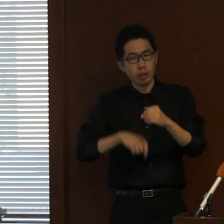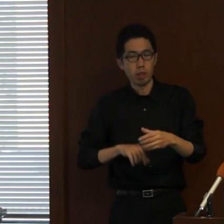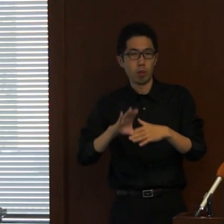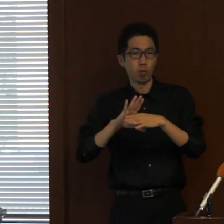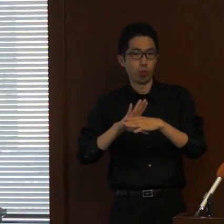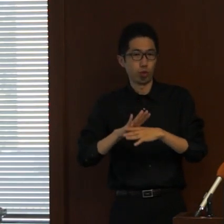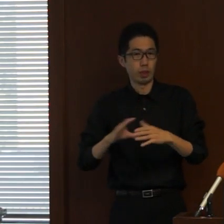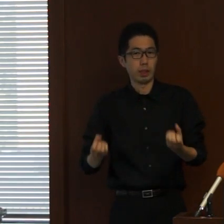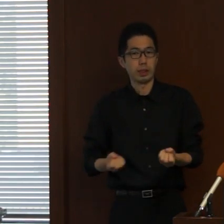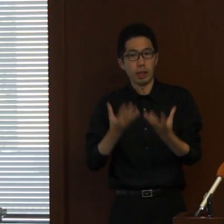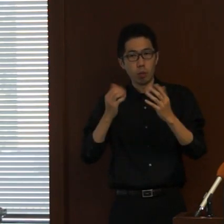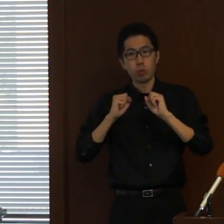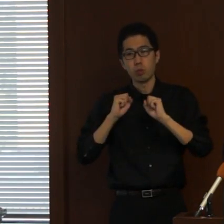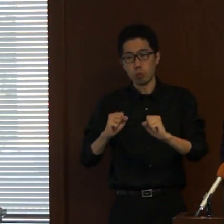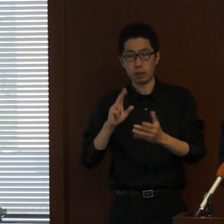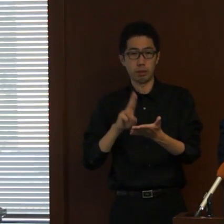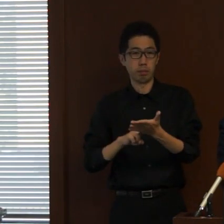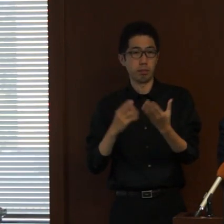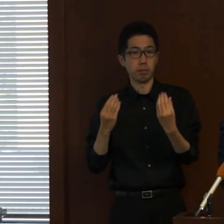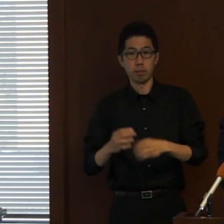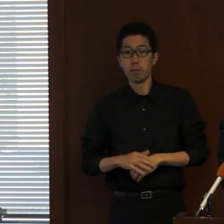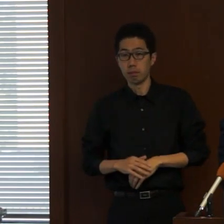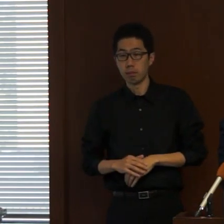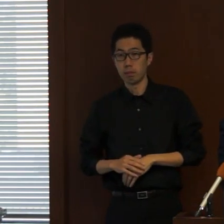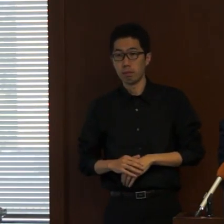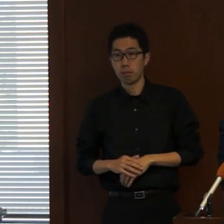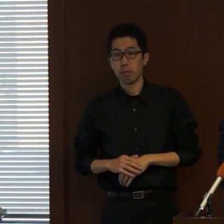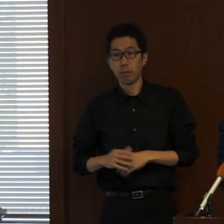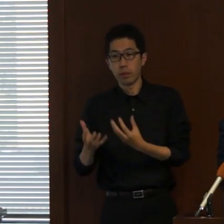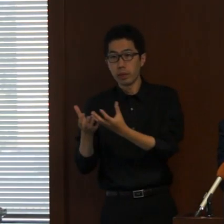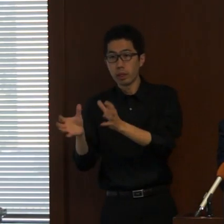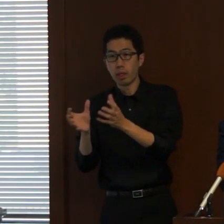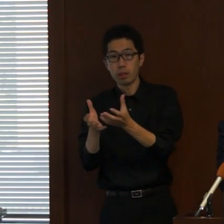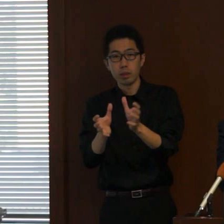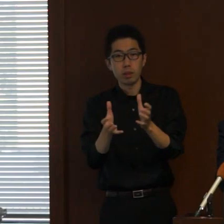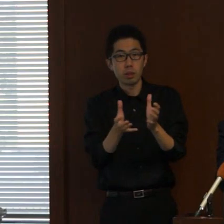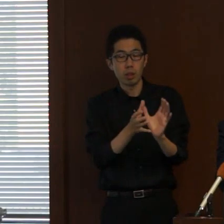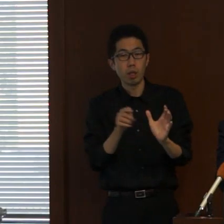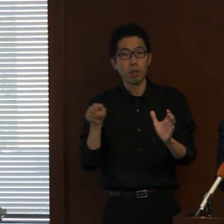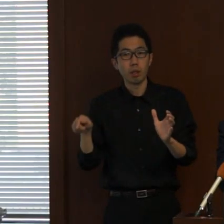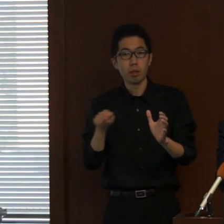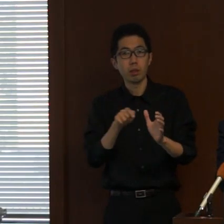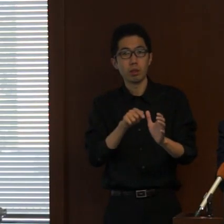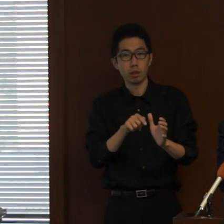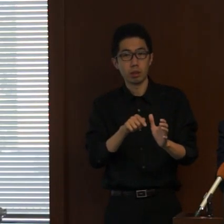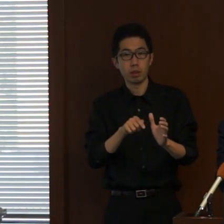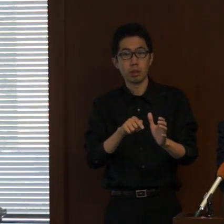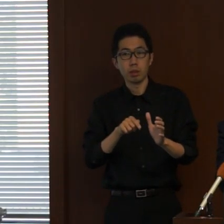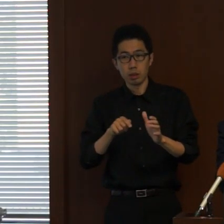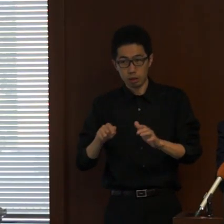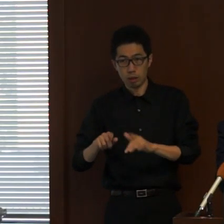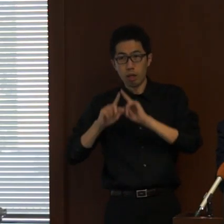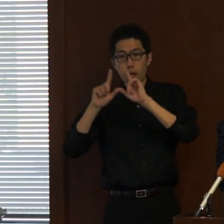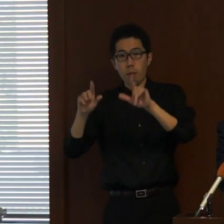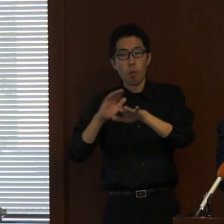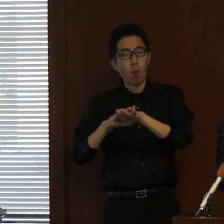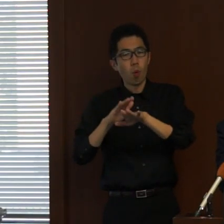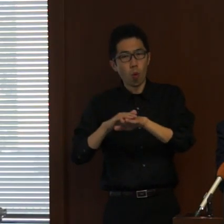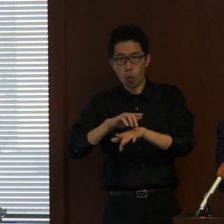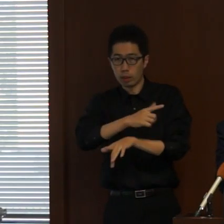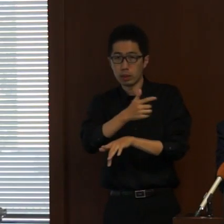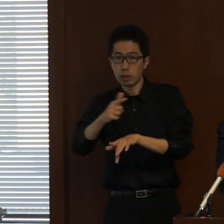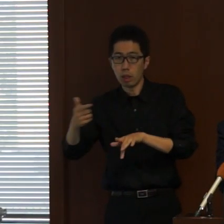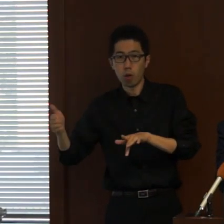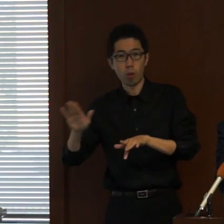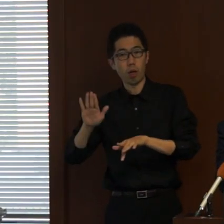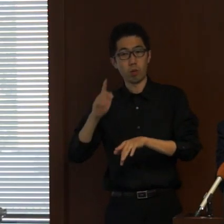ました。それぞれの団体ごとに ここの出展の仕方っていうのは全く違ってくると思うし、タイミングの